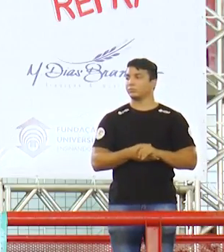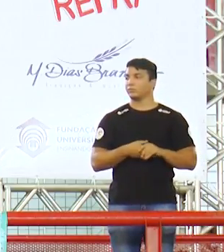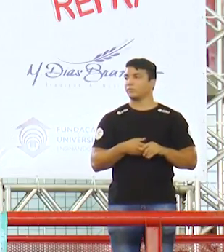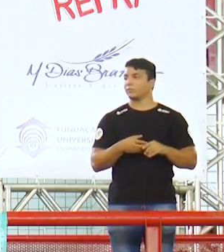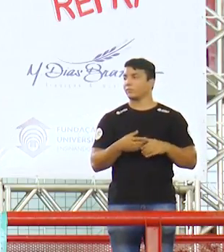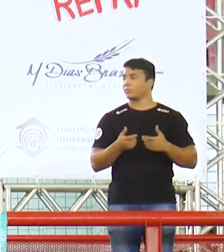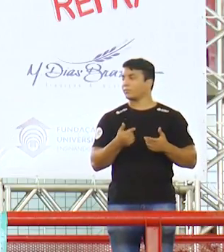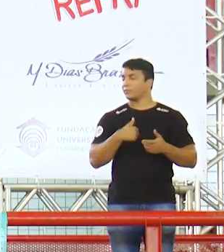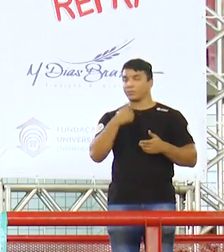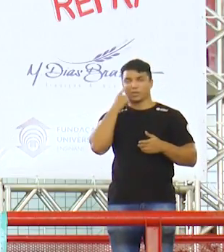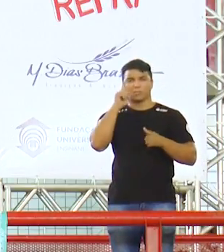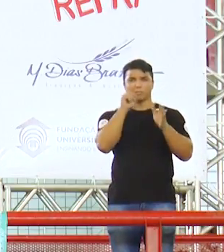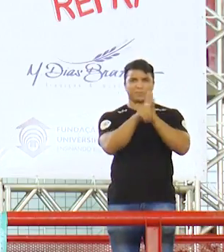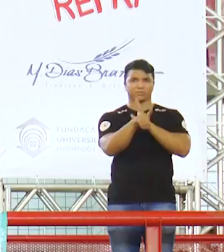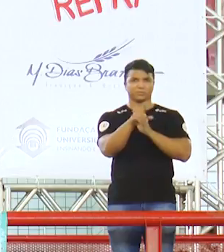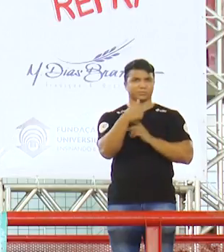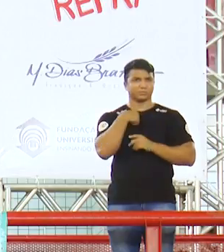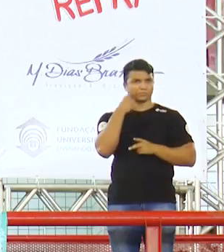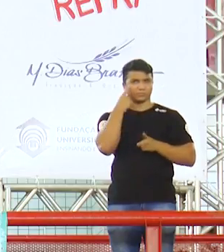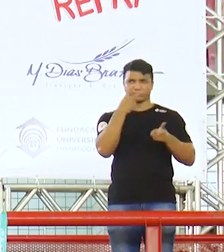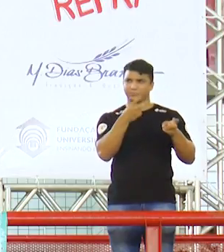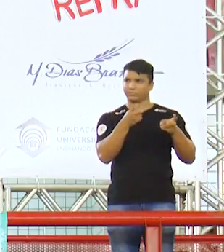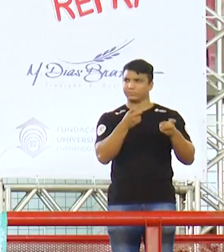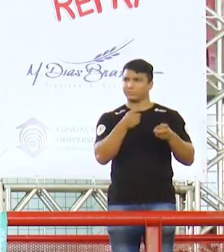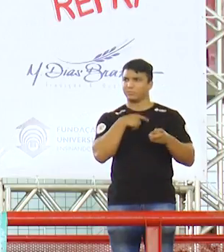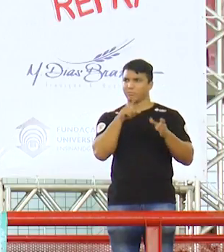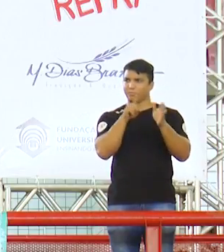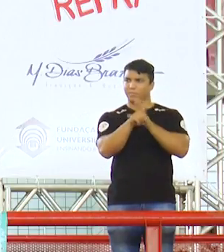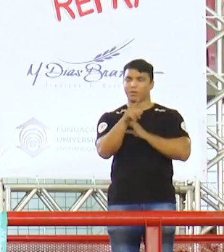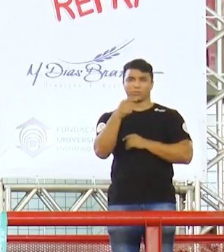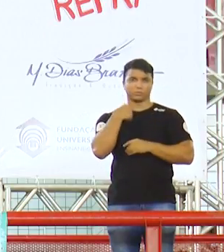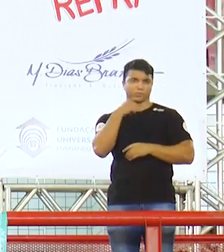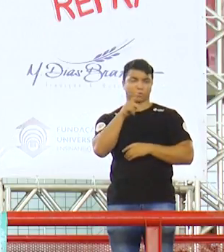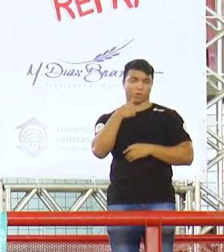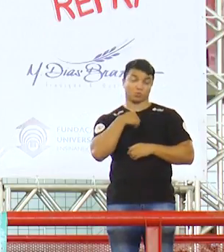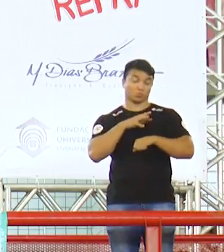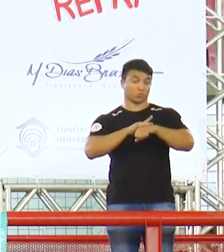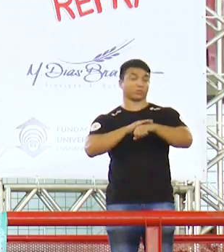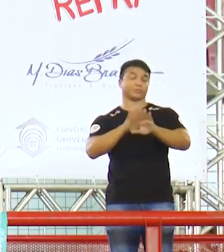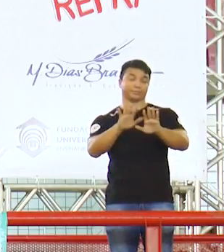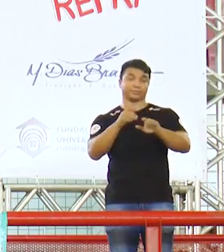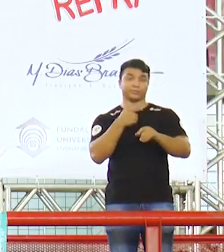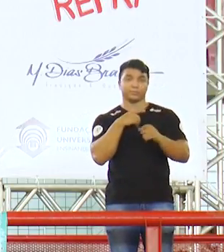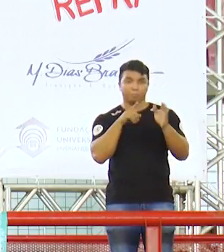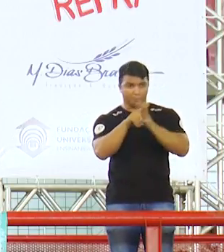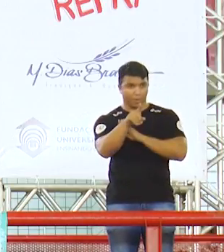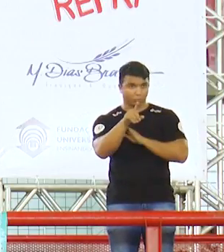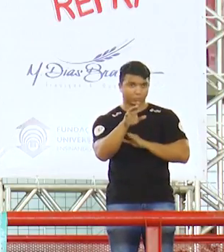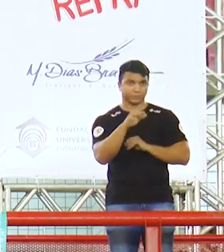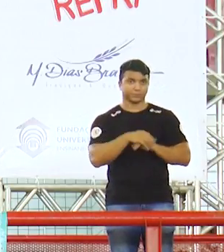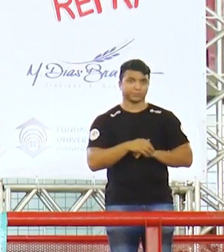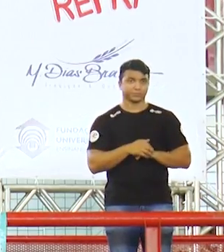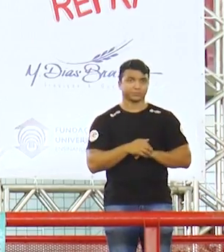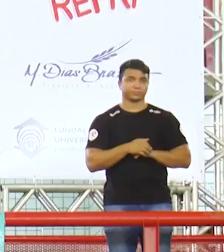Deixa eu fazer uma pergunta aqui a vocês, que eu tenho essa preocupação. É preocupação de professor, eu estou doente. É preocupação de professor?